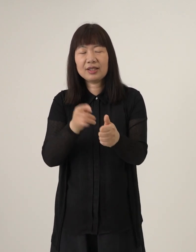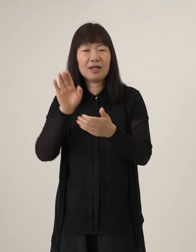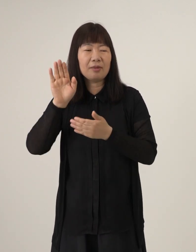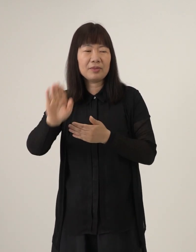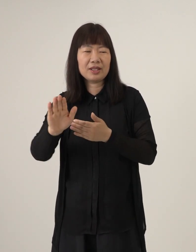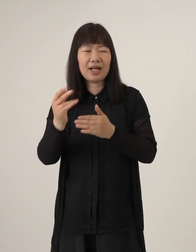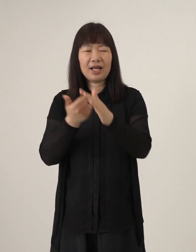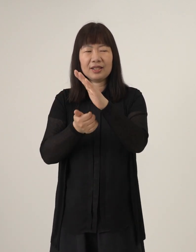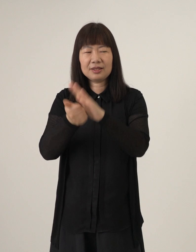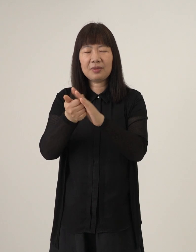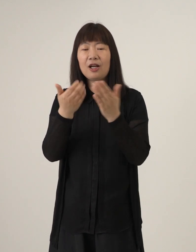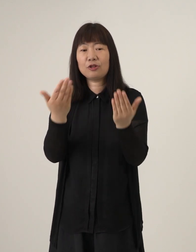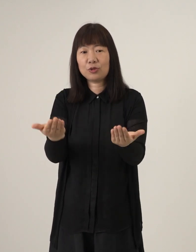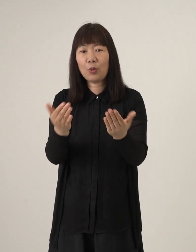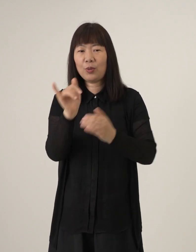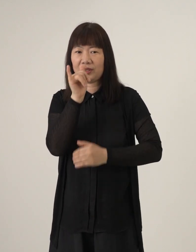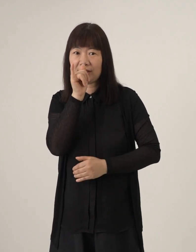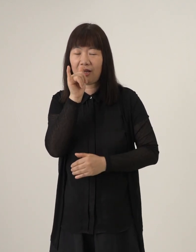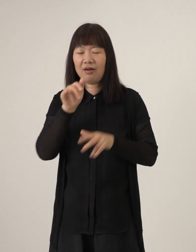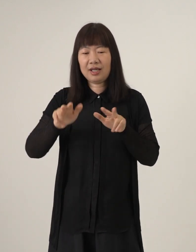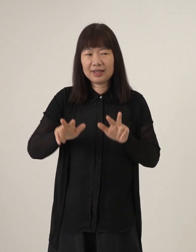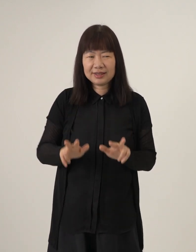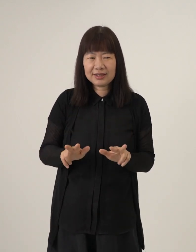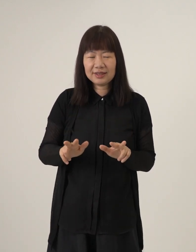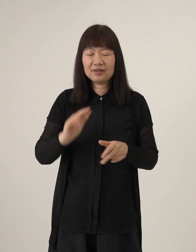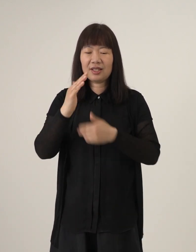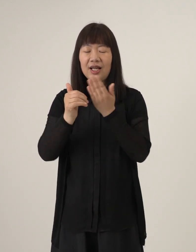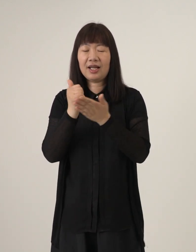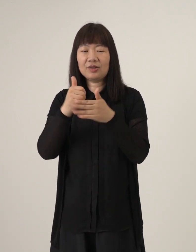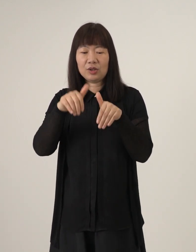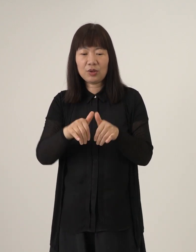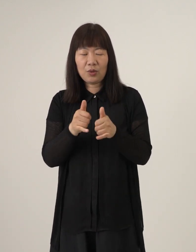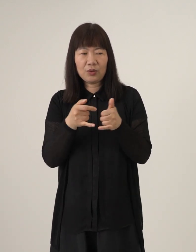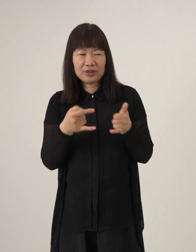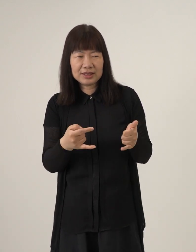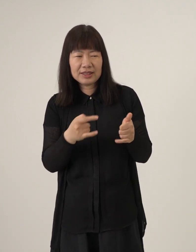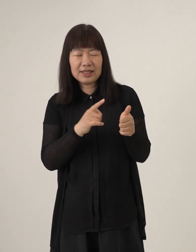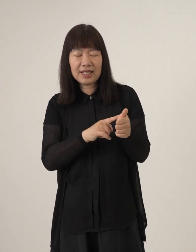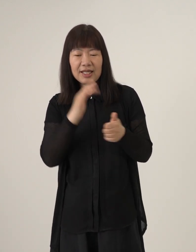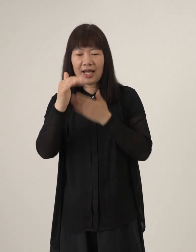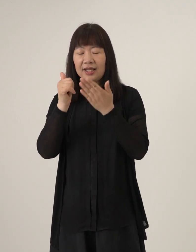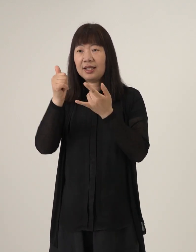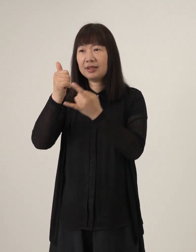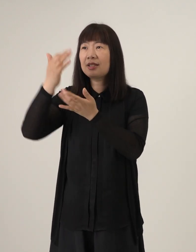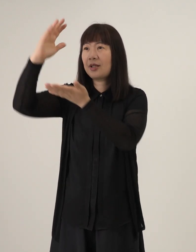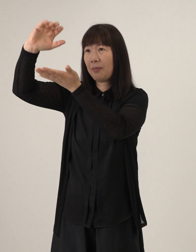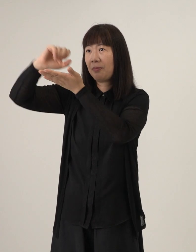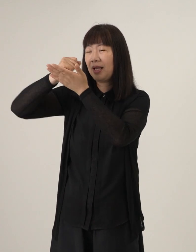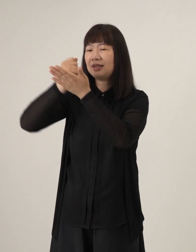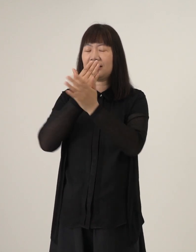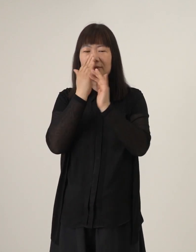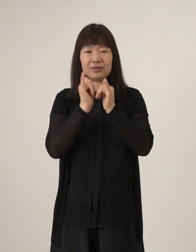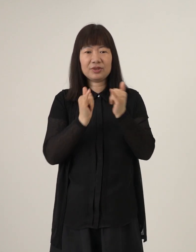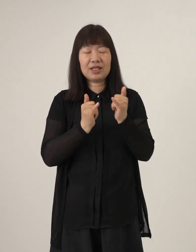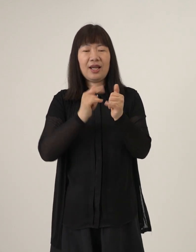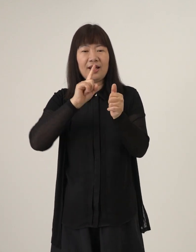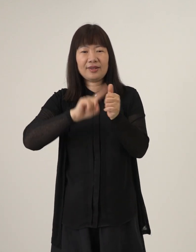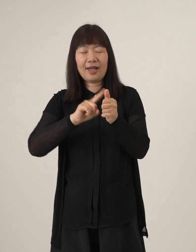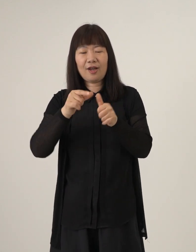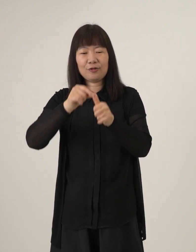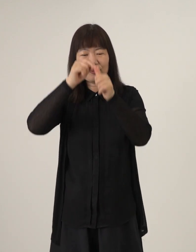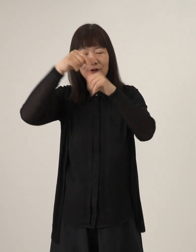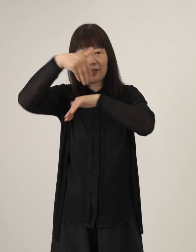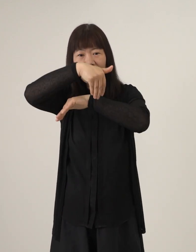미래와 희망을 주는 것이니라. 지금 이 선지자가 하나님께로부터 받았던 히브리인들에 대한